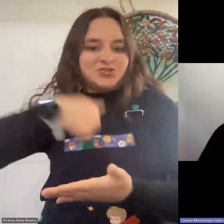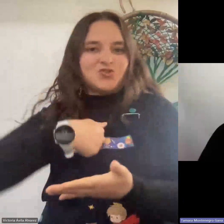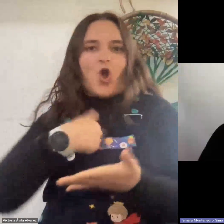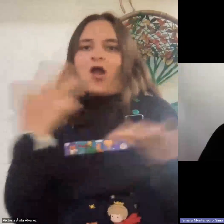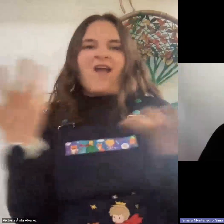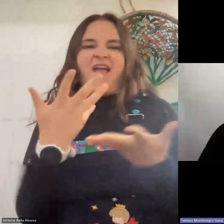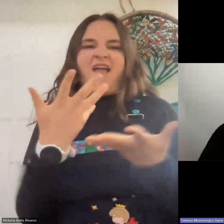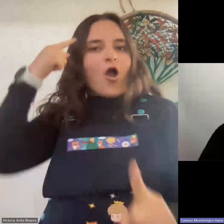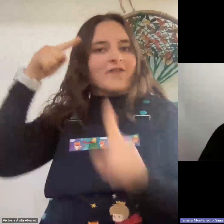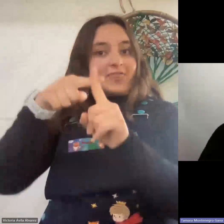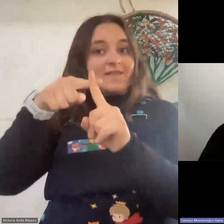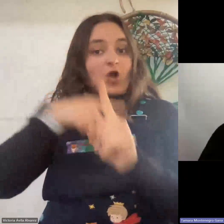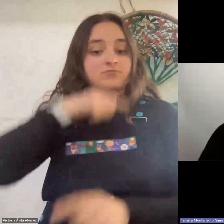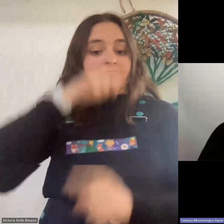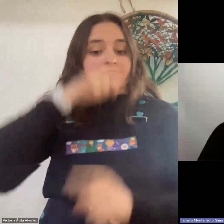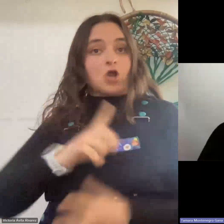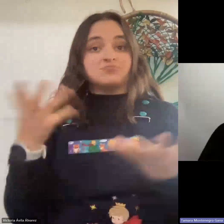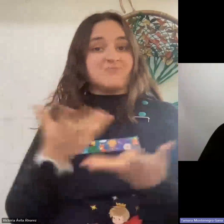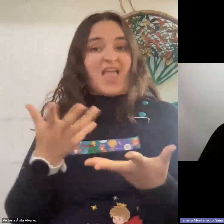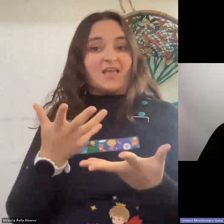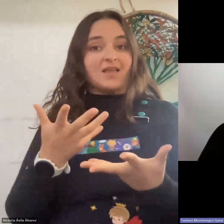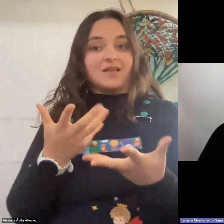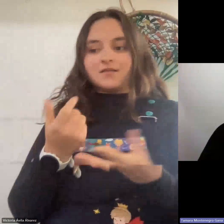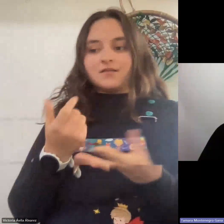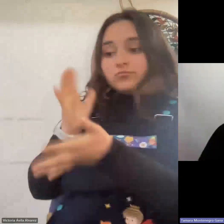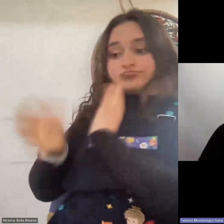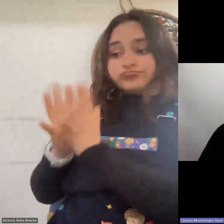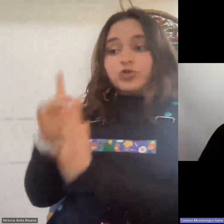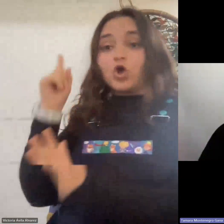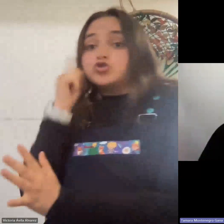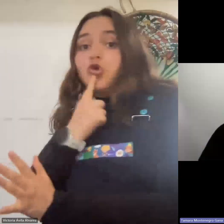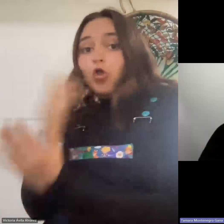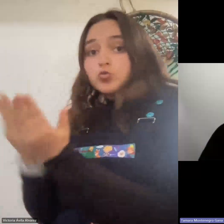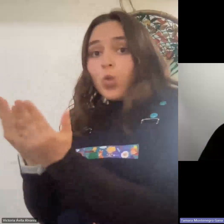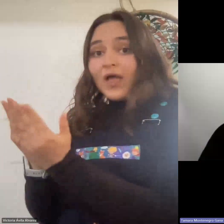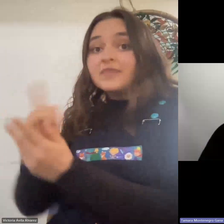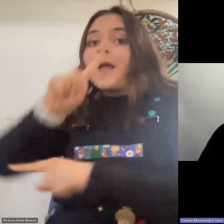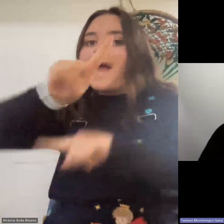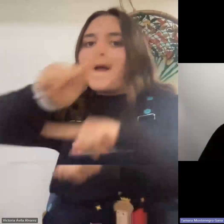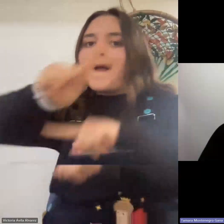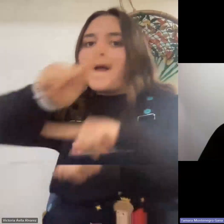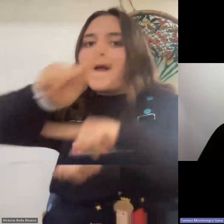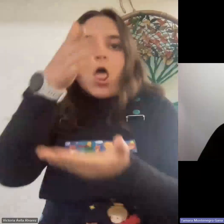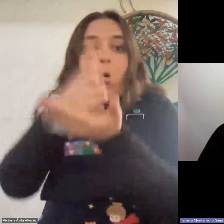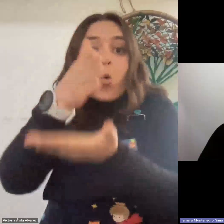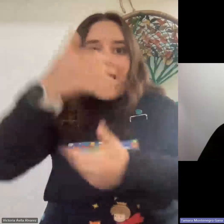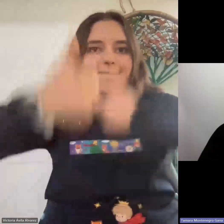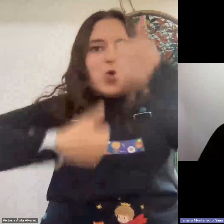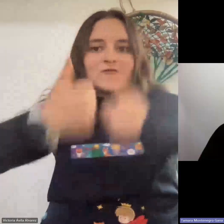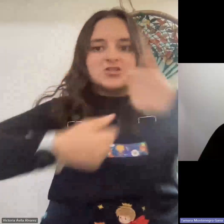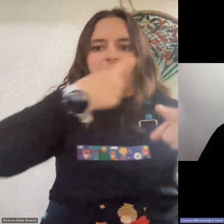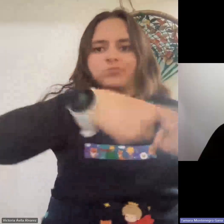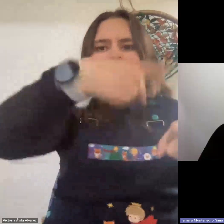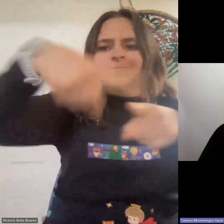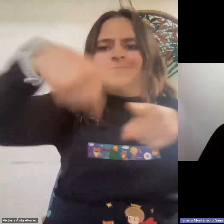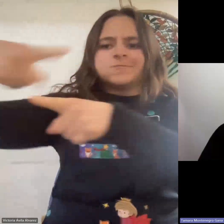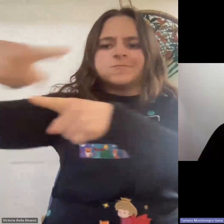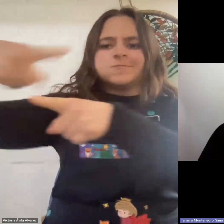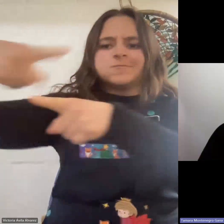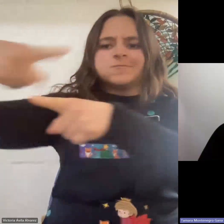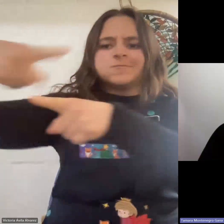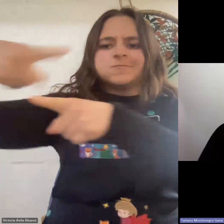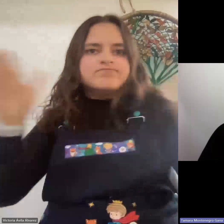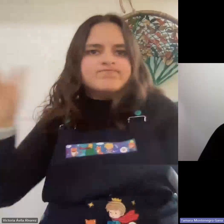los profesionales que están dentro del colegio. Entonces el objetivo también es ayudar al estudiante